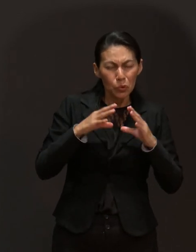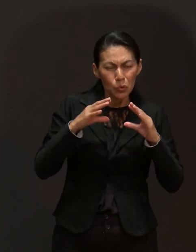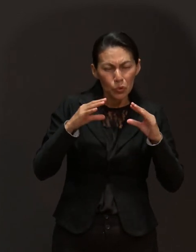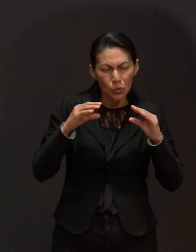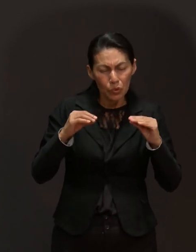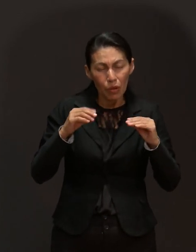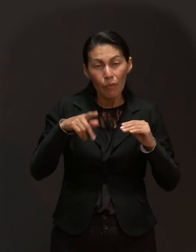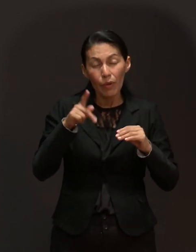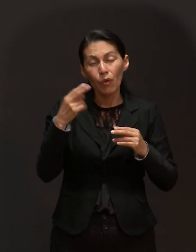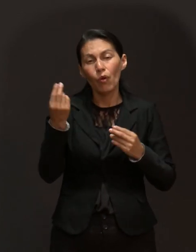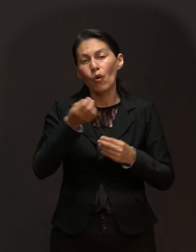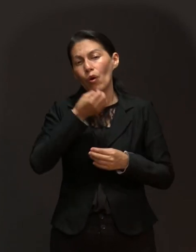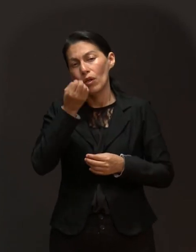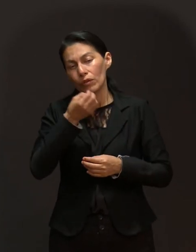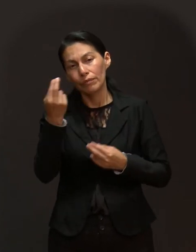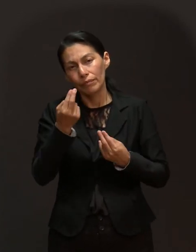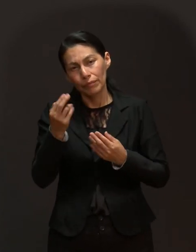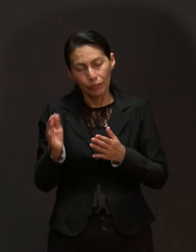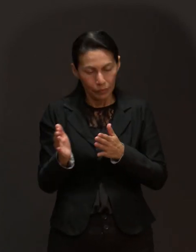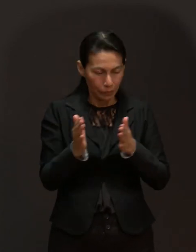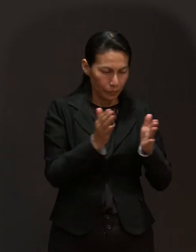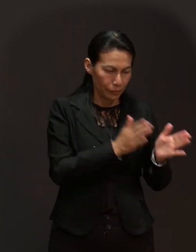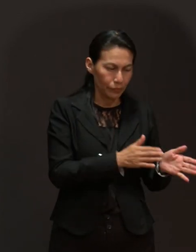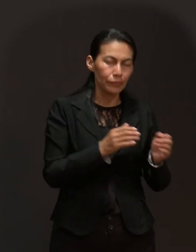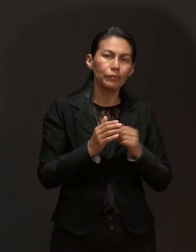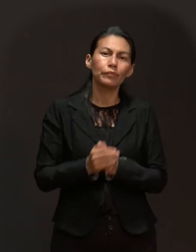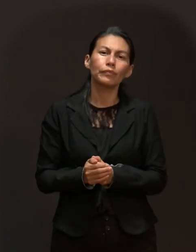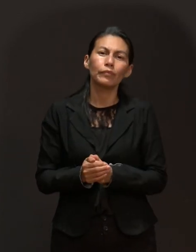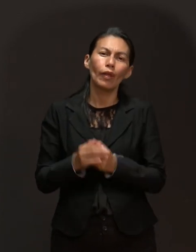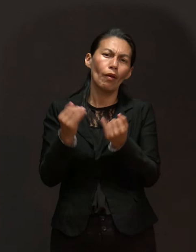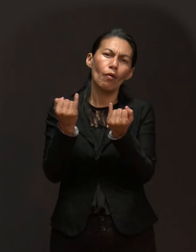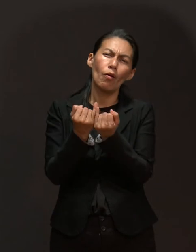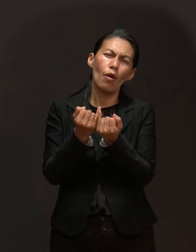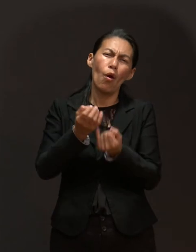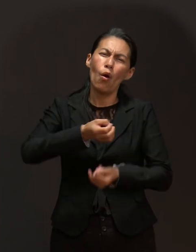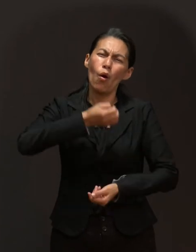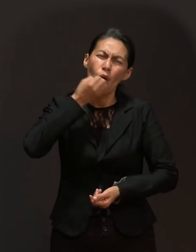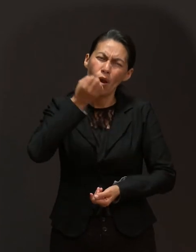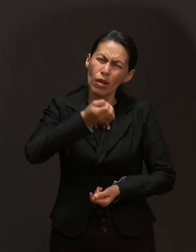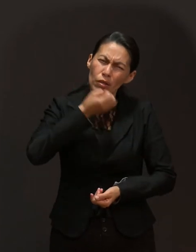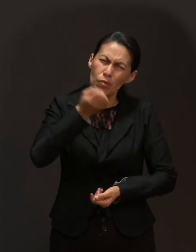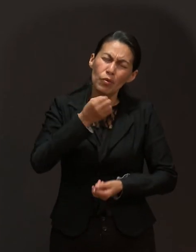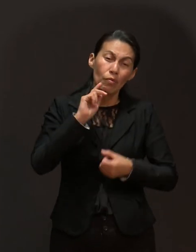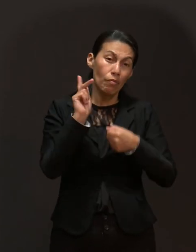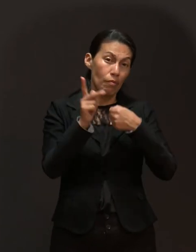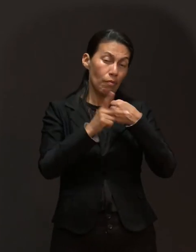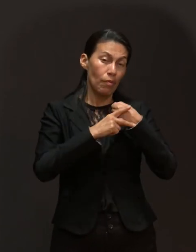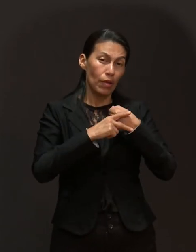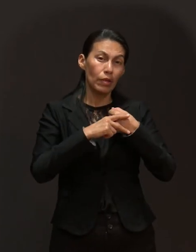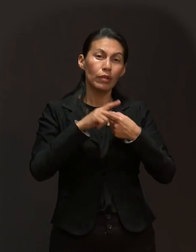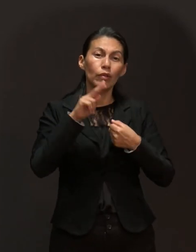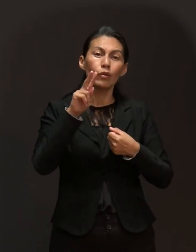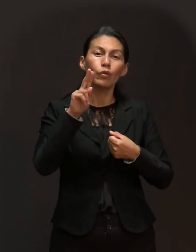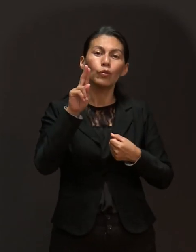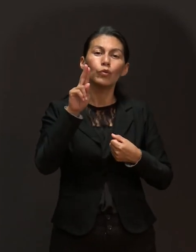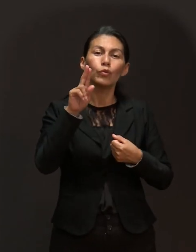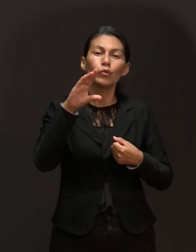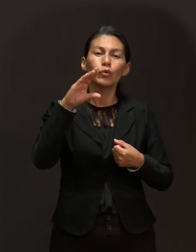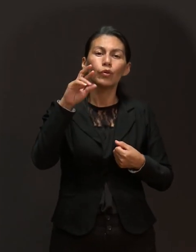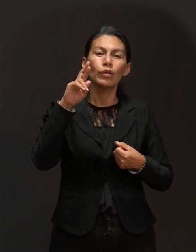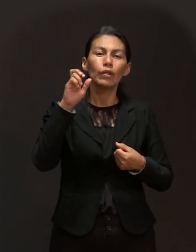oraciones También hemos estado pidiendo Muchas oraciones por Ucrania